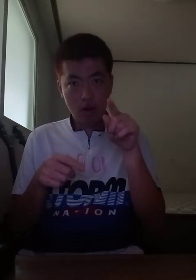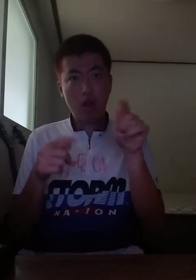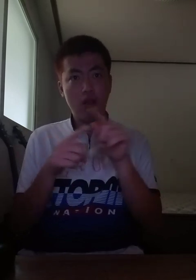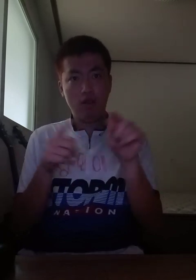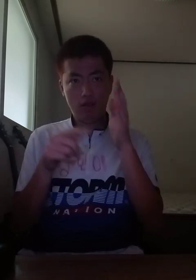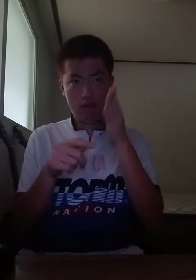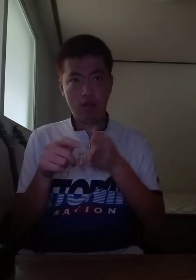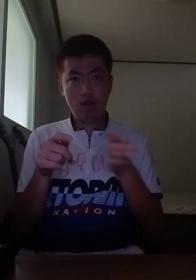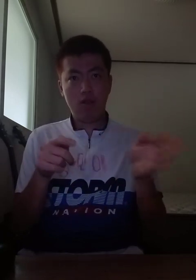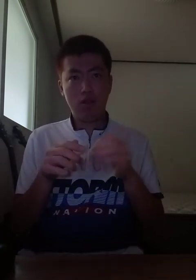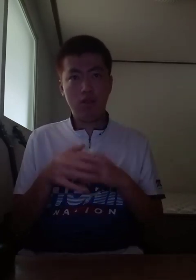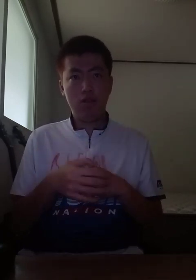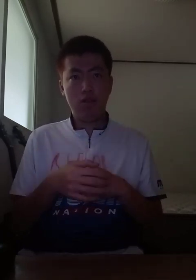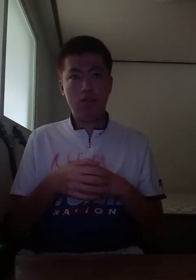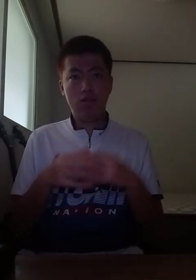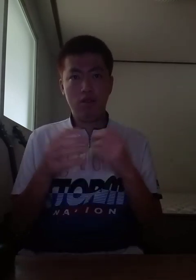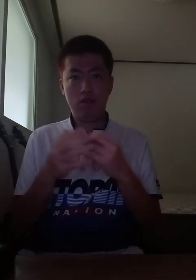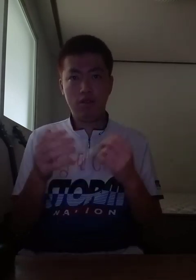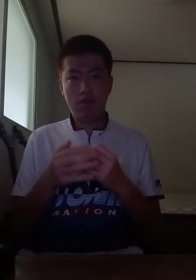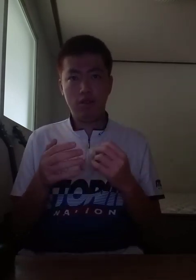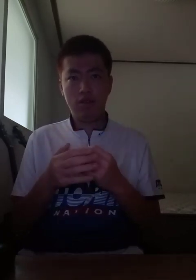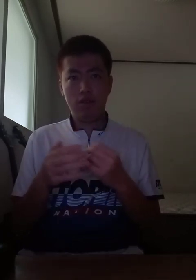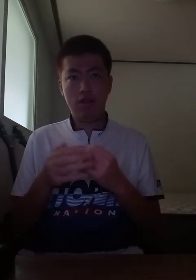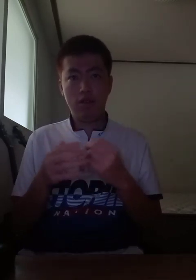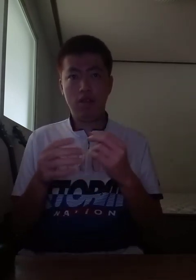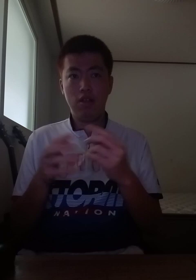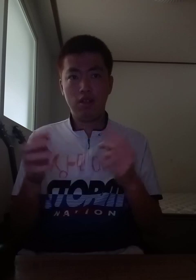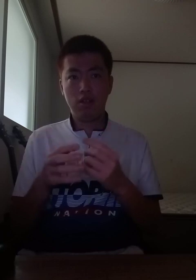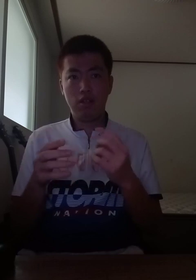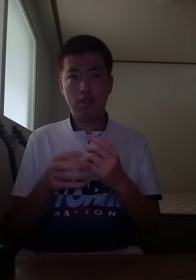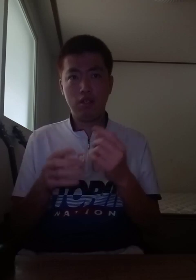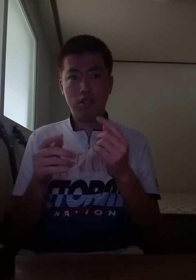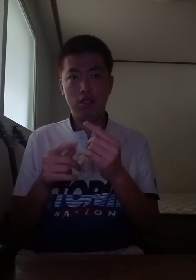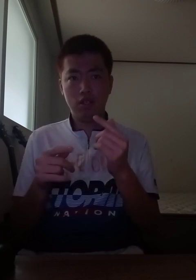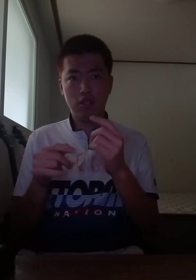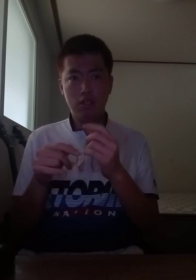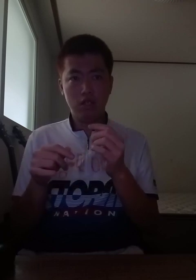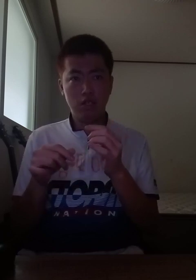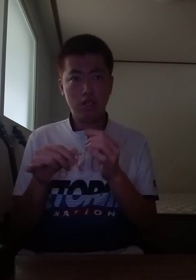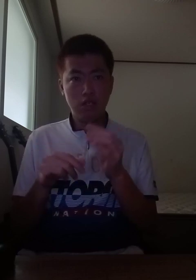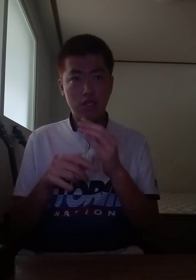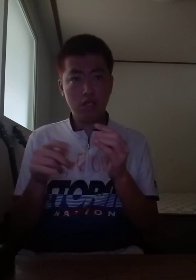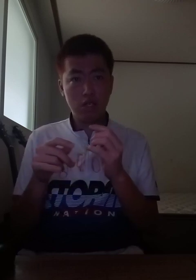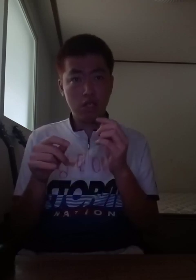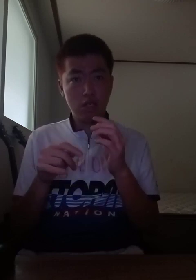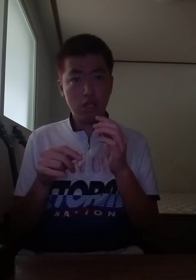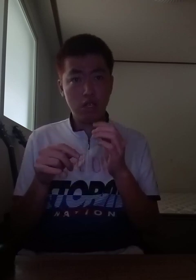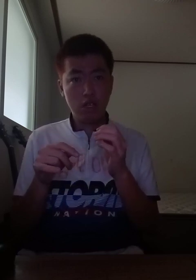결제합니다. 결제를 완료한 후에 이렇게 대여를 원하는 자전거 오른쪽에 있는 QR코드를 스캔하면